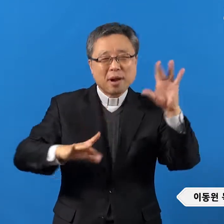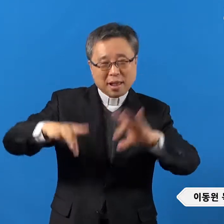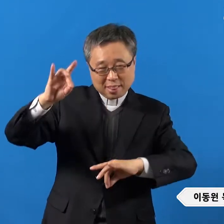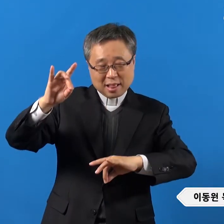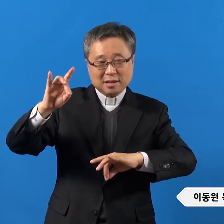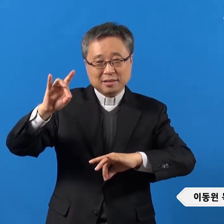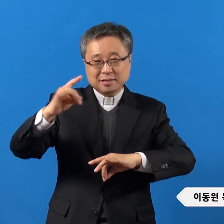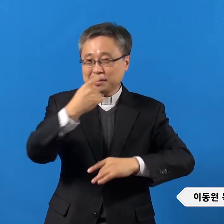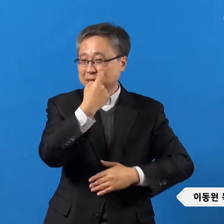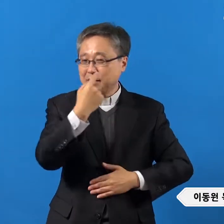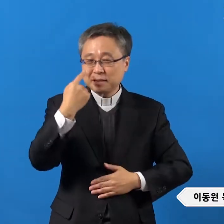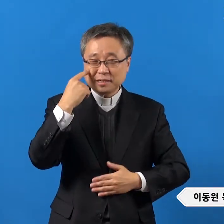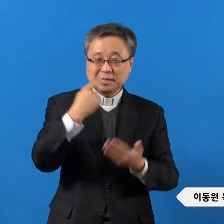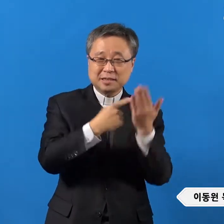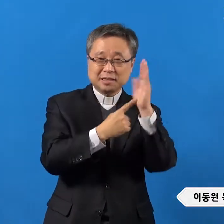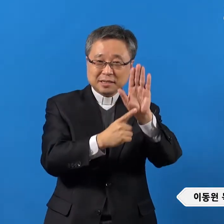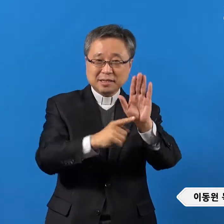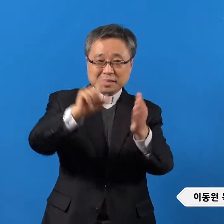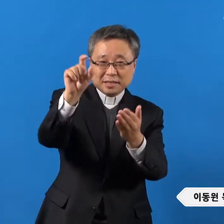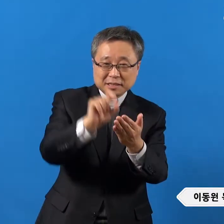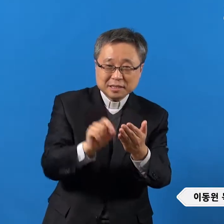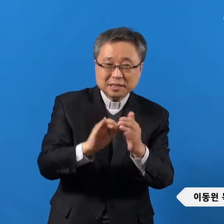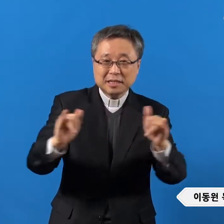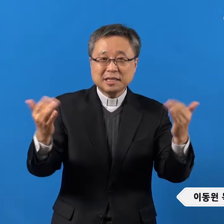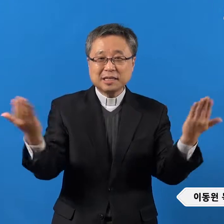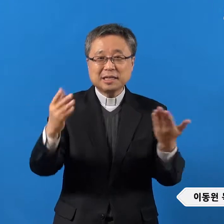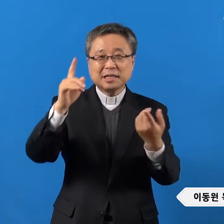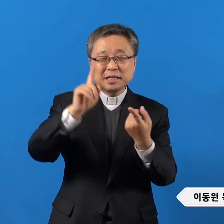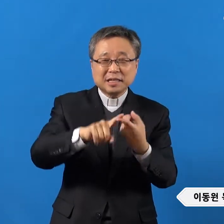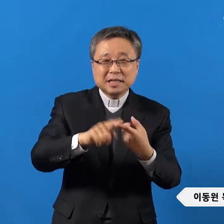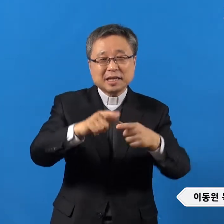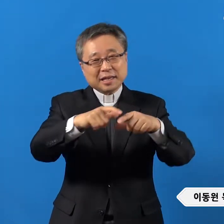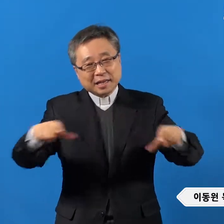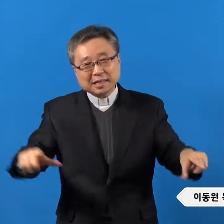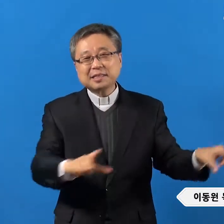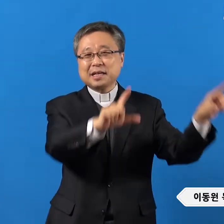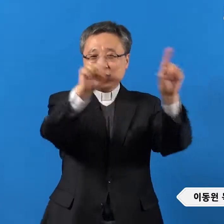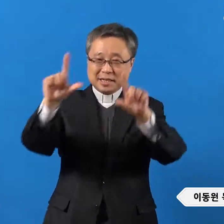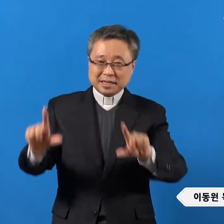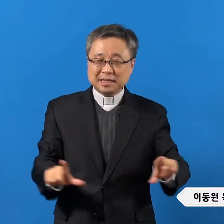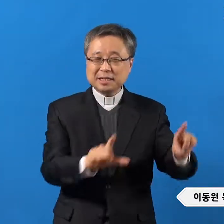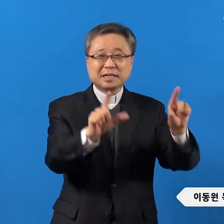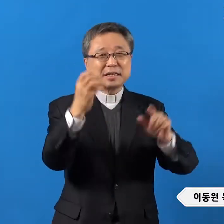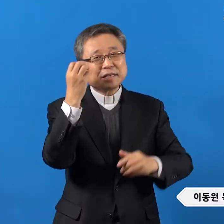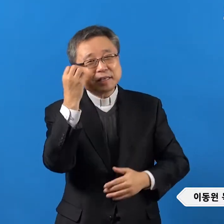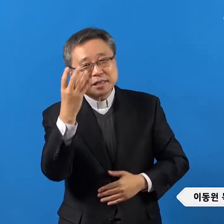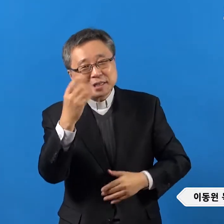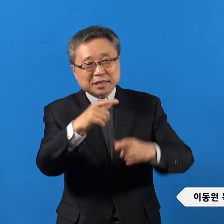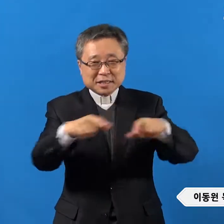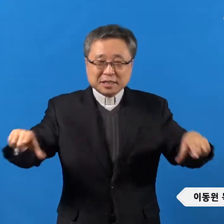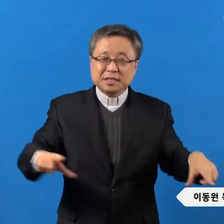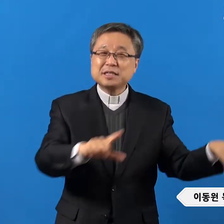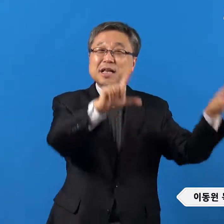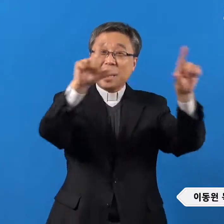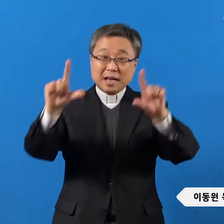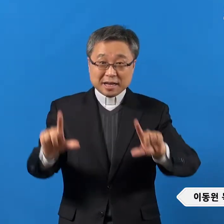거예요. 저자는 이것을 가리켜서 일상의 신비 혹은 일상의 기적이라고 부르고 있는